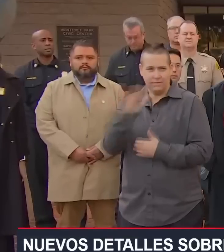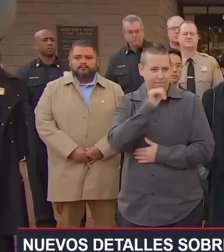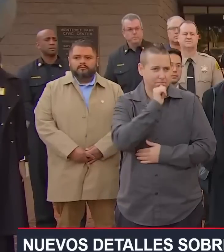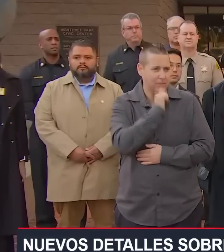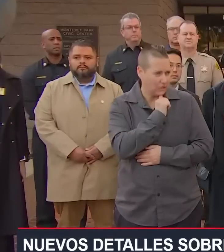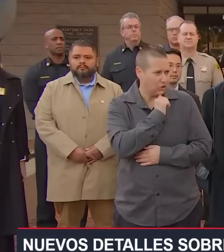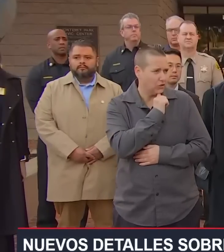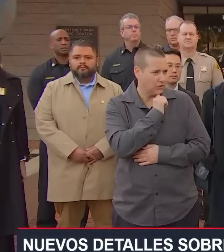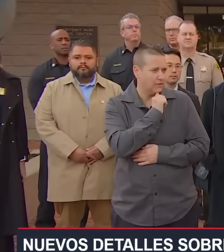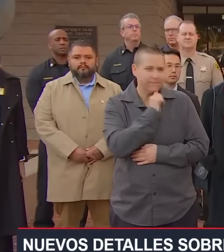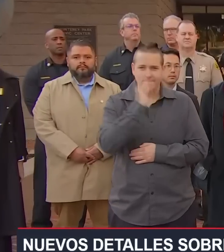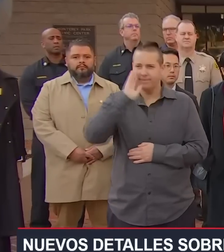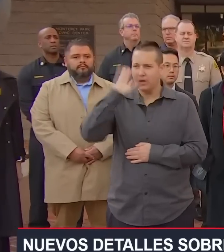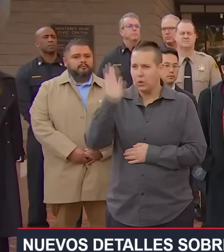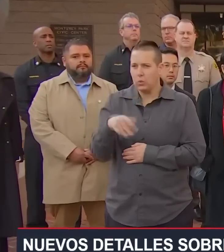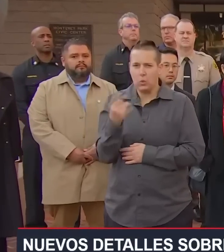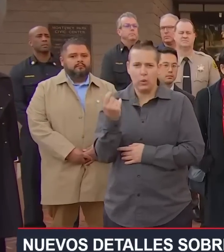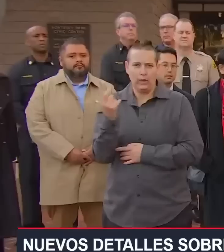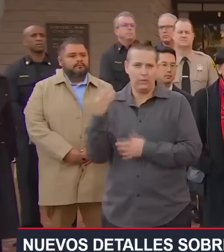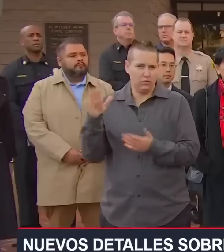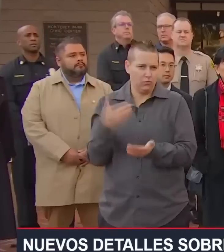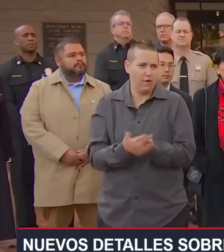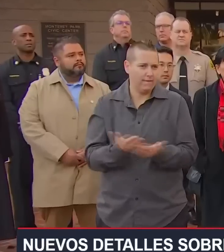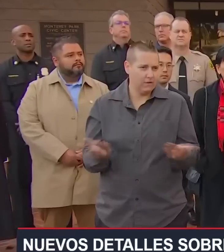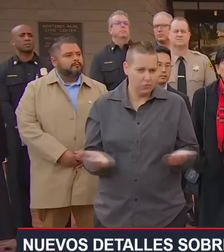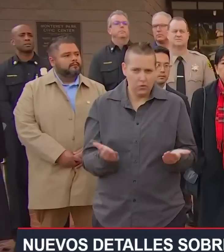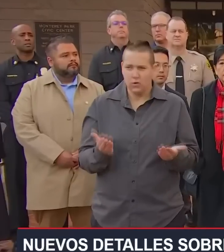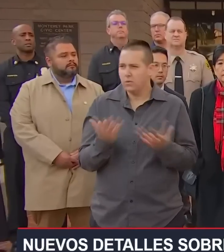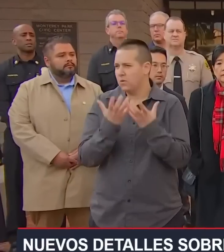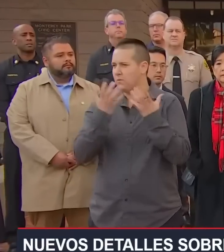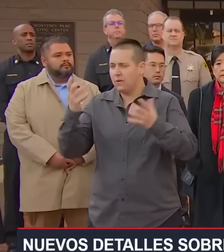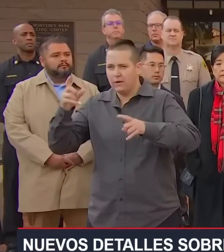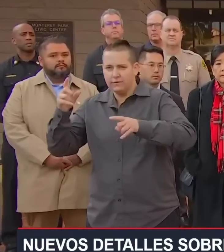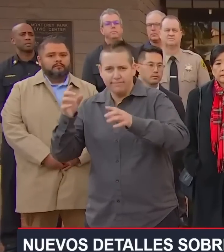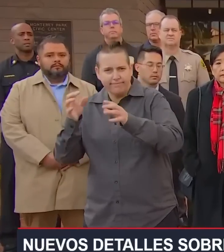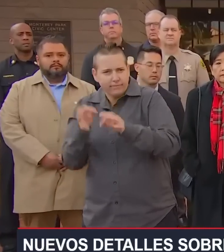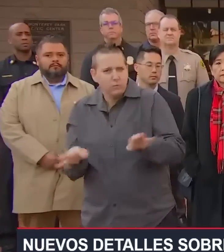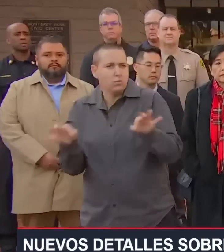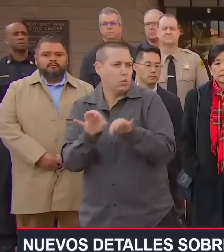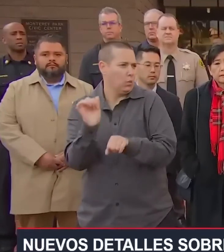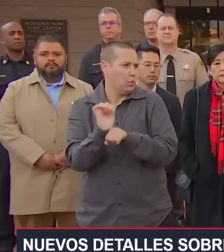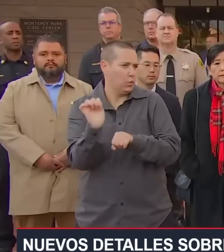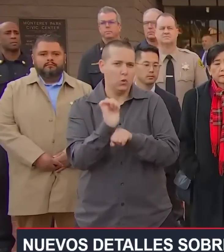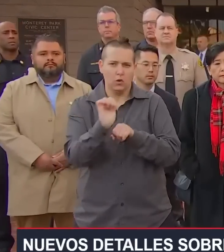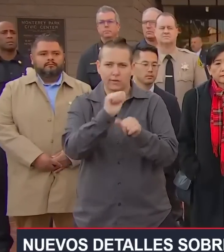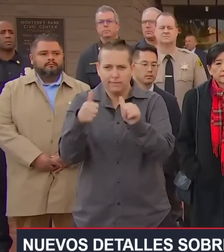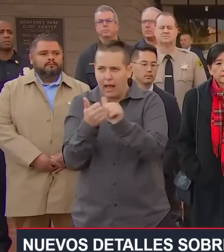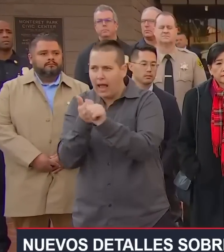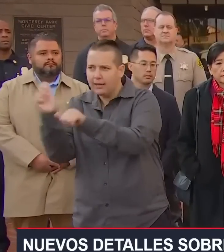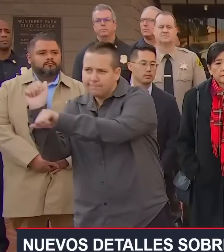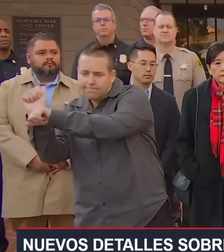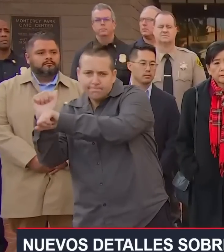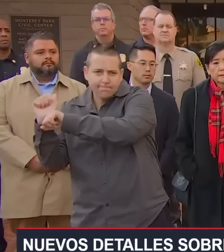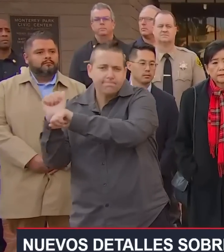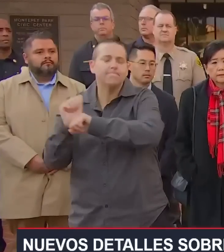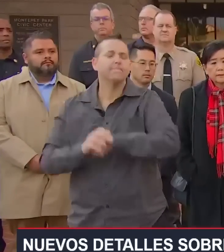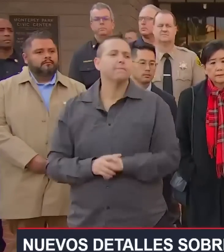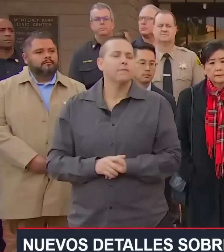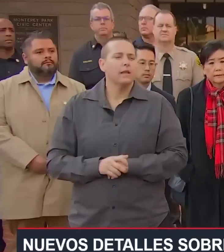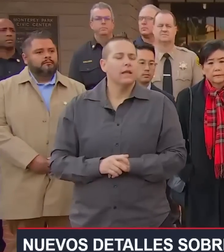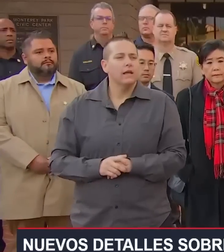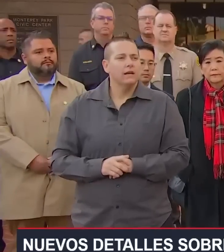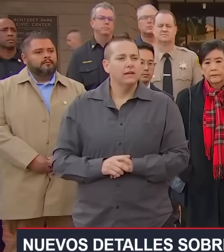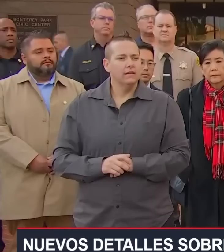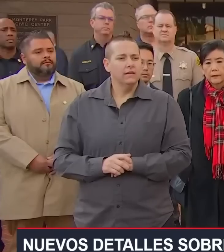primero que nada Gracias por su paciencia sé que nos tomó algo de tiempo venir hasta aquí pero estamos haciendo un trabajo